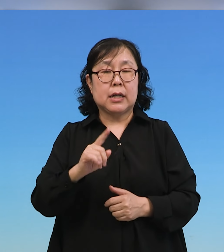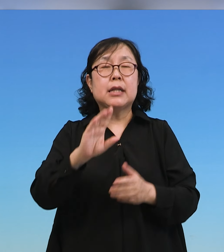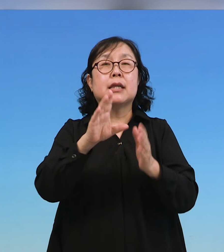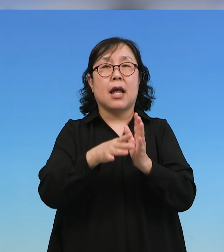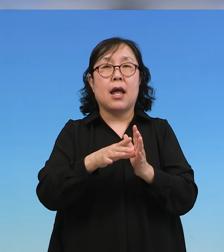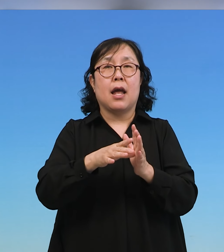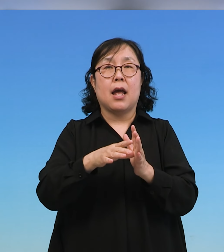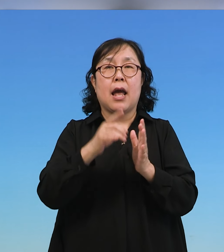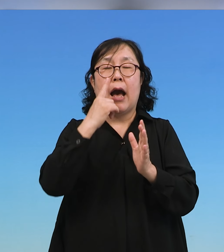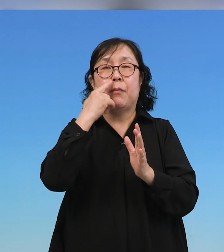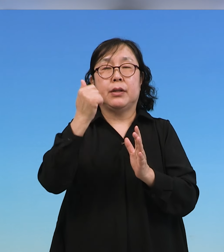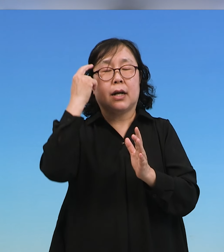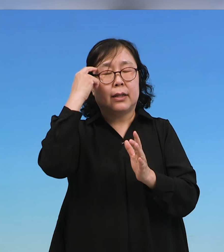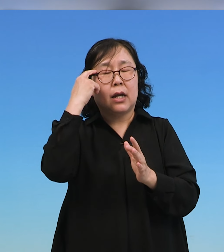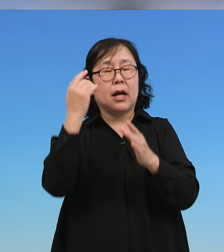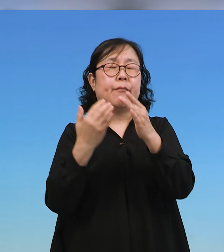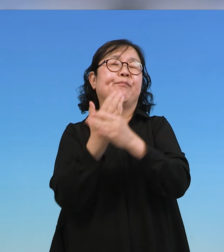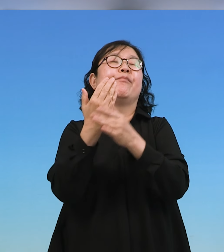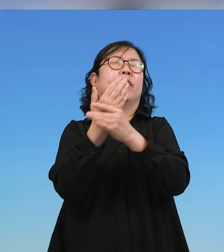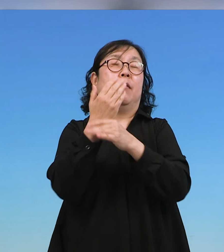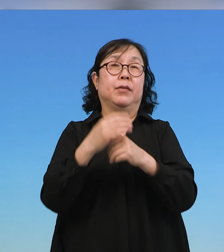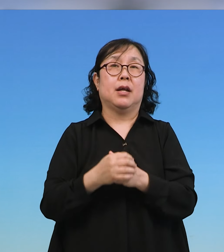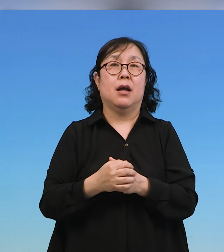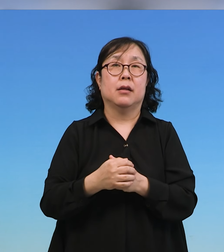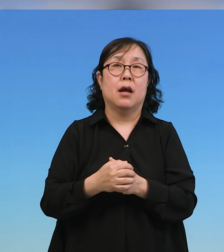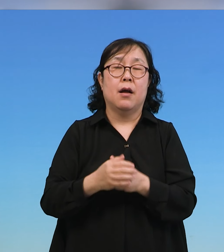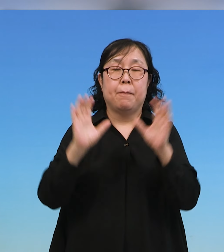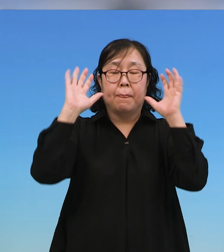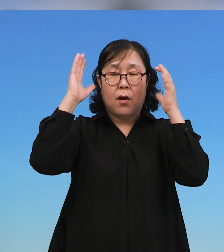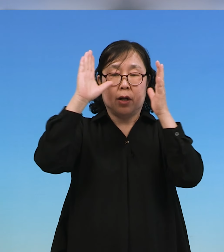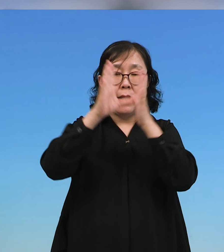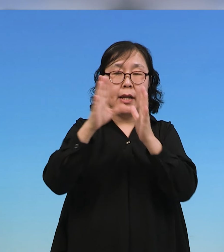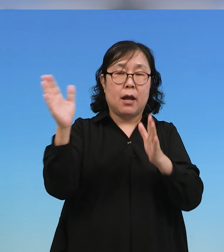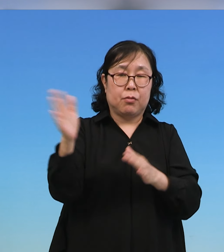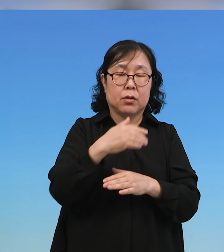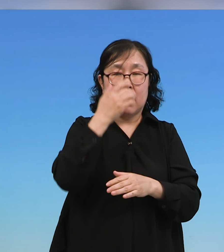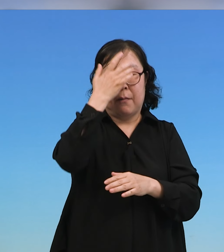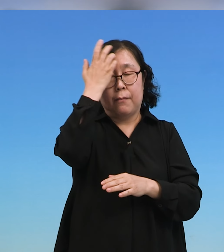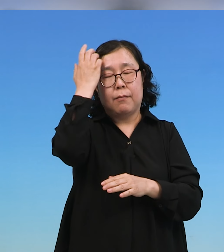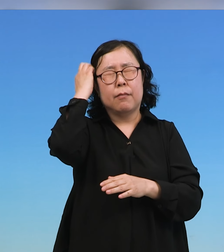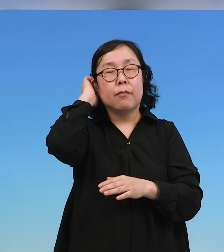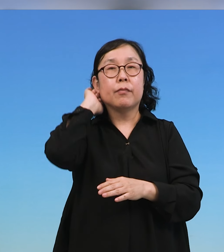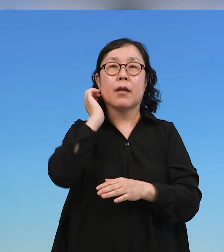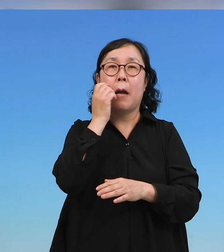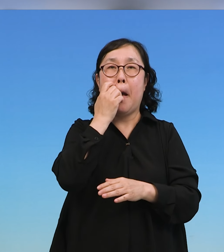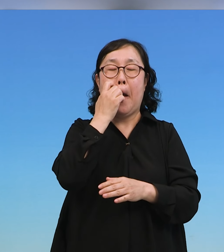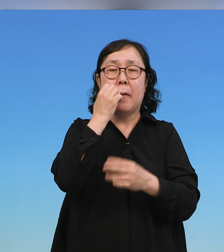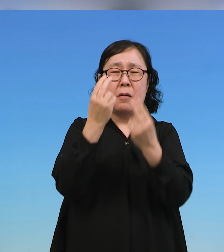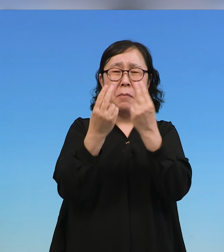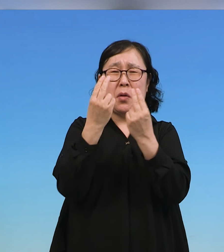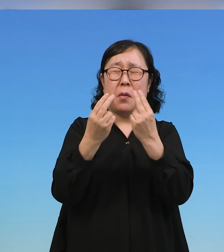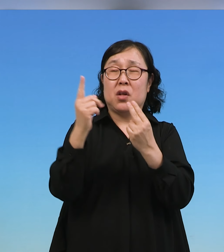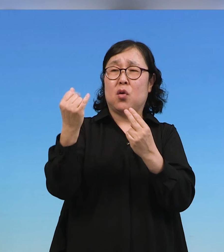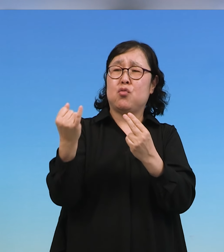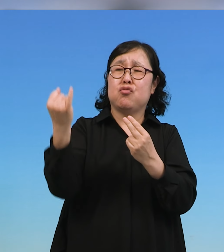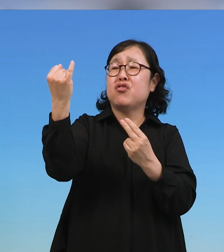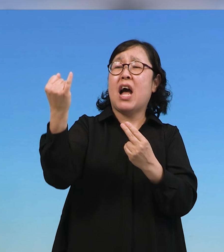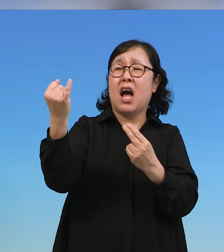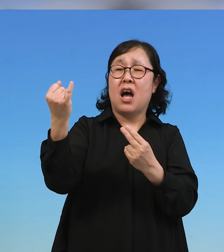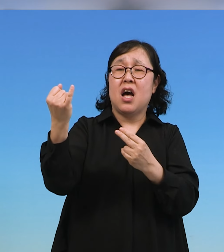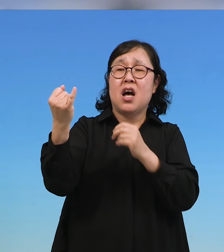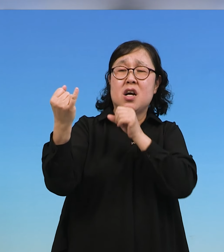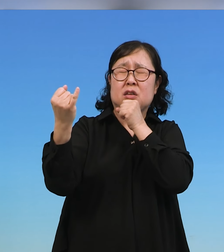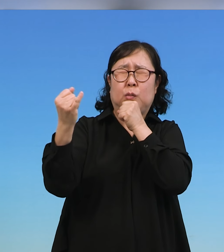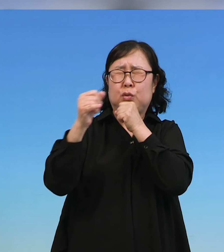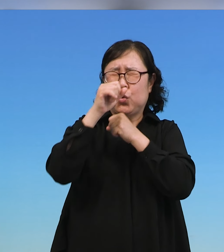편애하고 그냥 공부 좀 열심히 해야지, 성적이 이게 뭐냐 이러면 좋은데 꼭 네 누나는 몇 점을 받았는데 너 왜